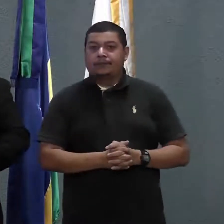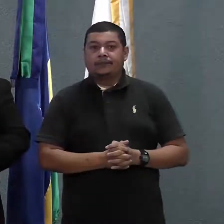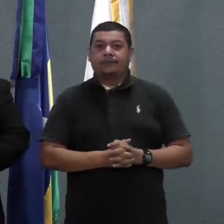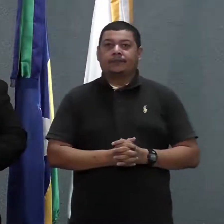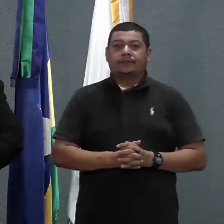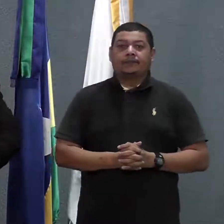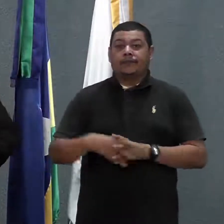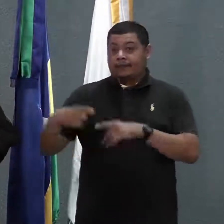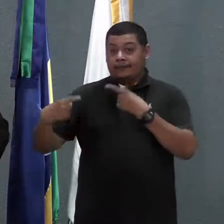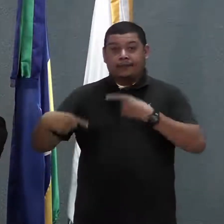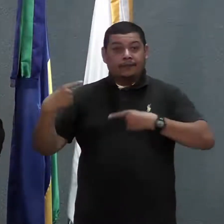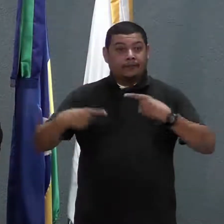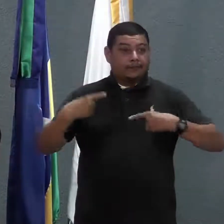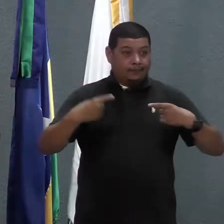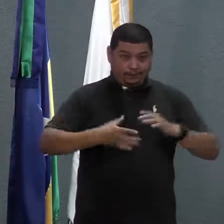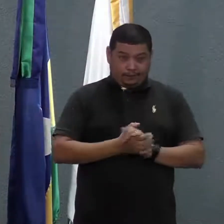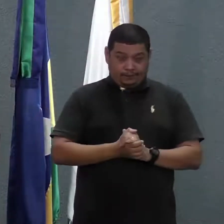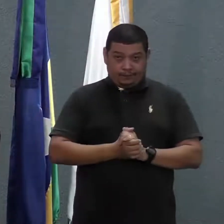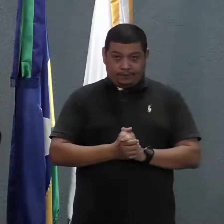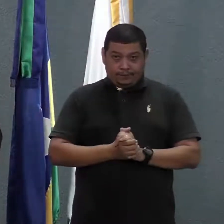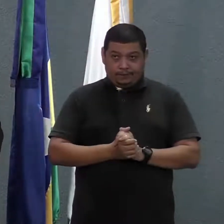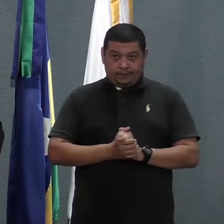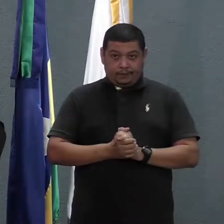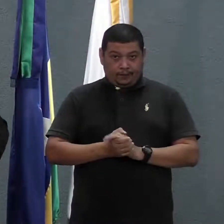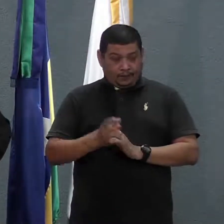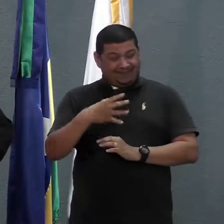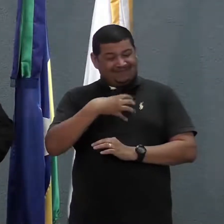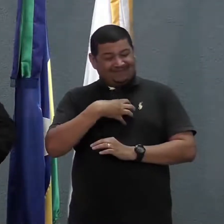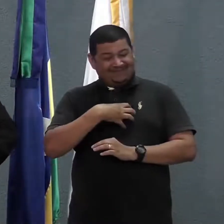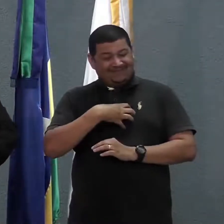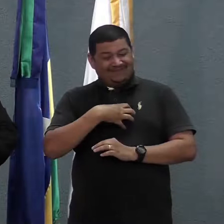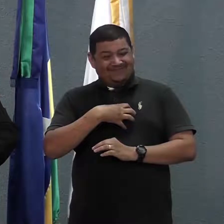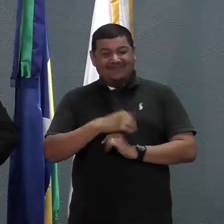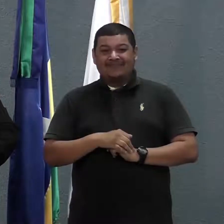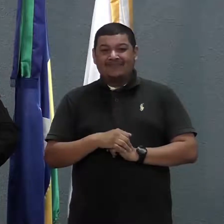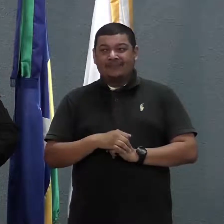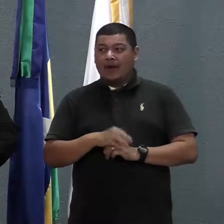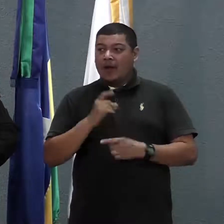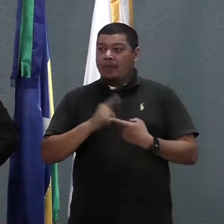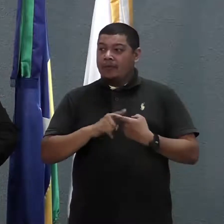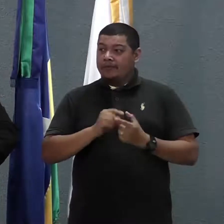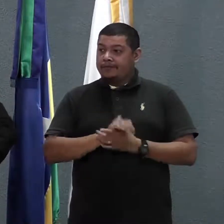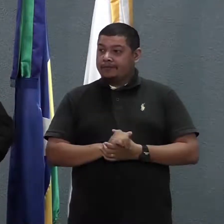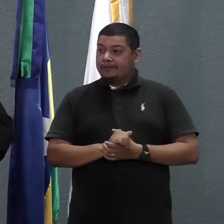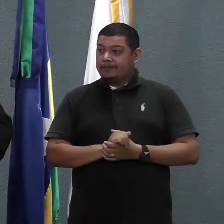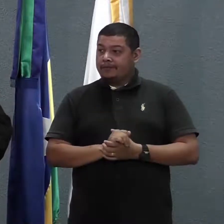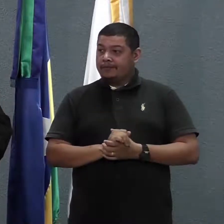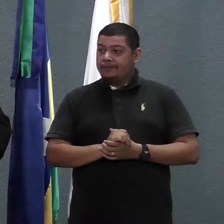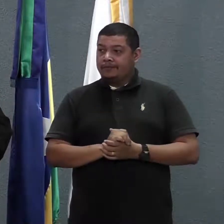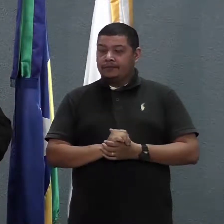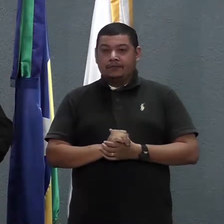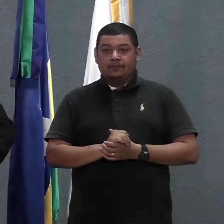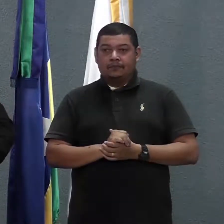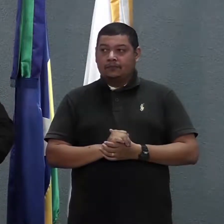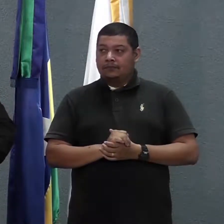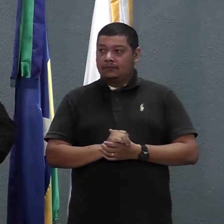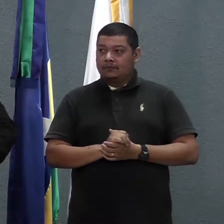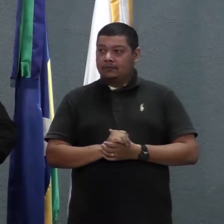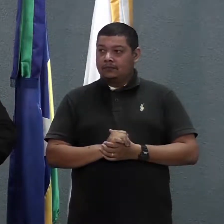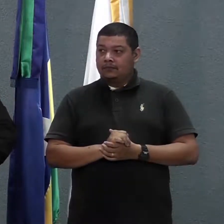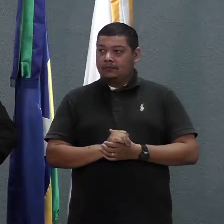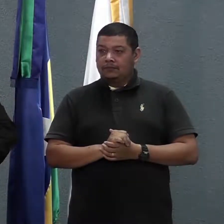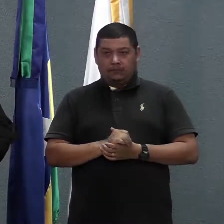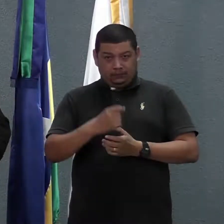Dentro da política, eu fico triste de vocês estarem aqui